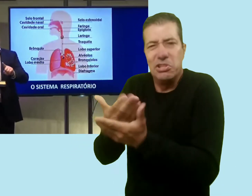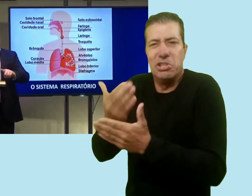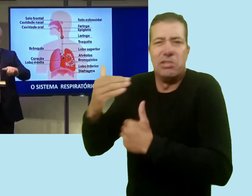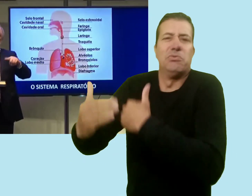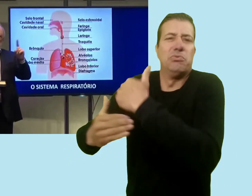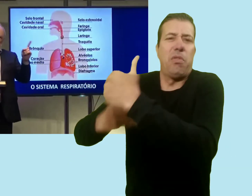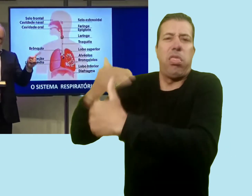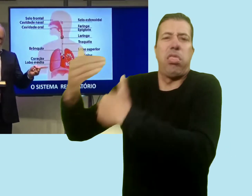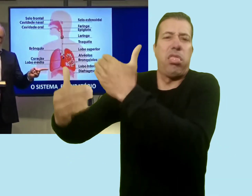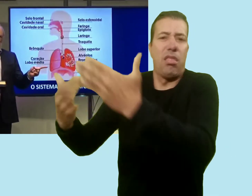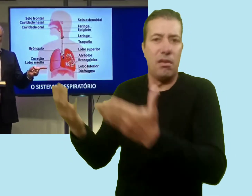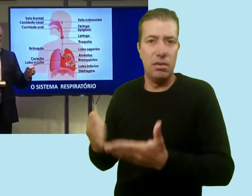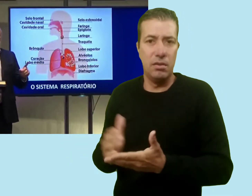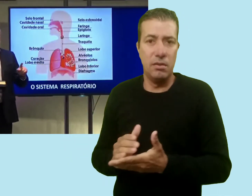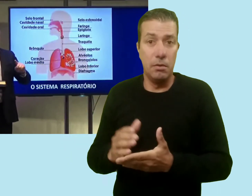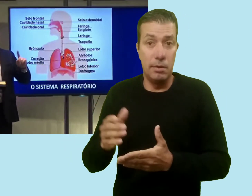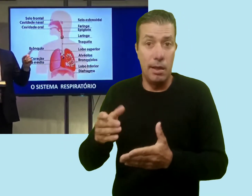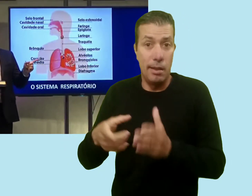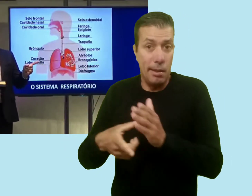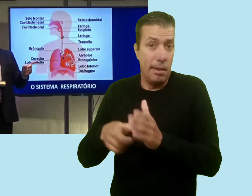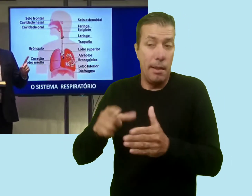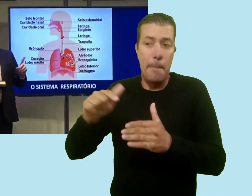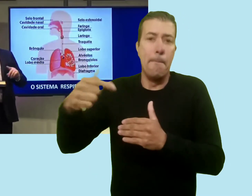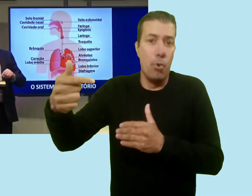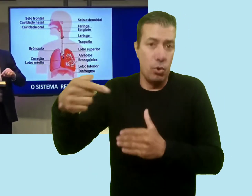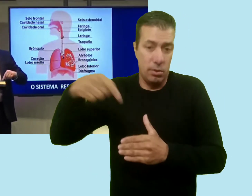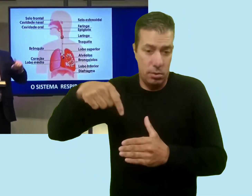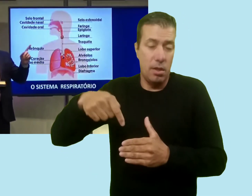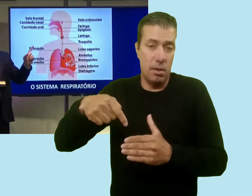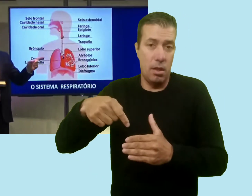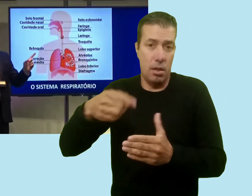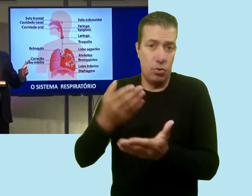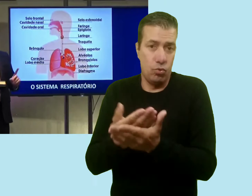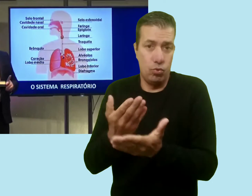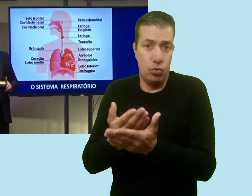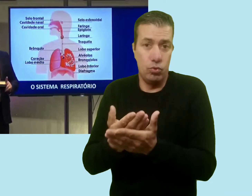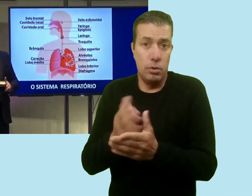não assistiu, peço para você, volta aí no canal depois desta aula,